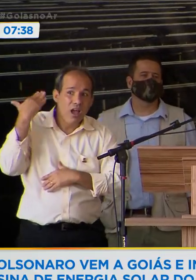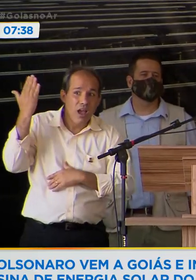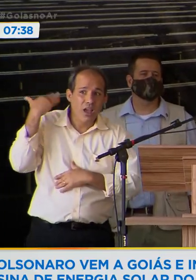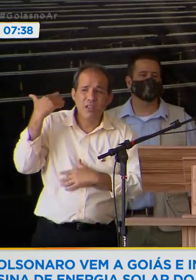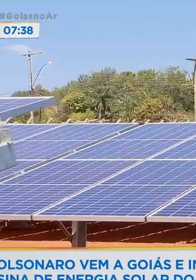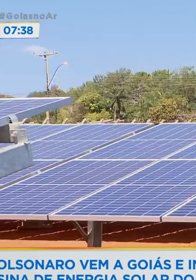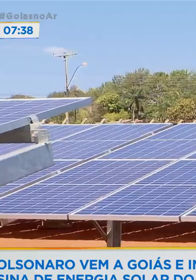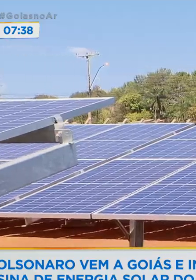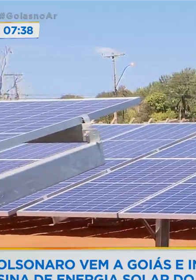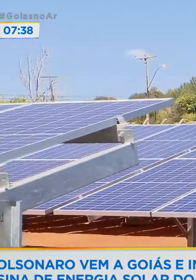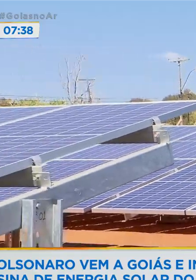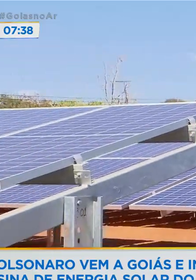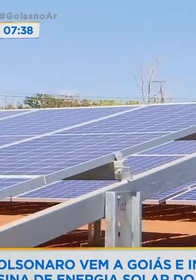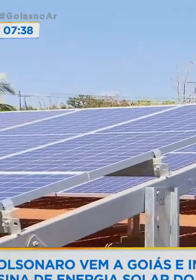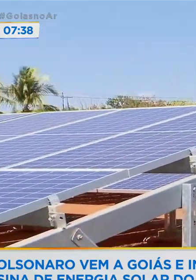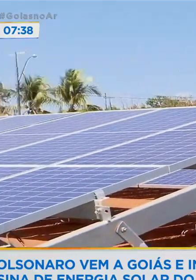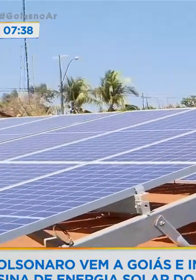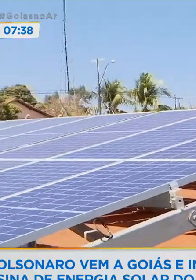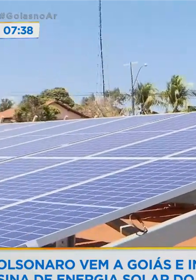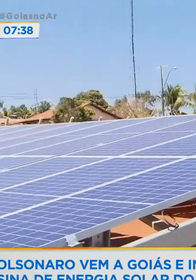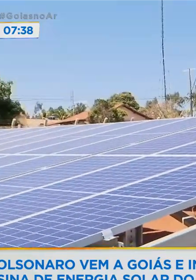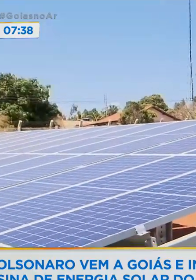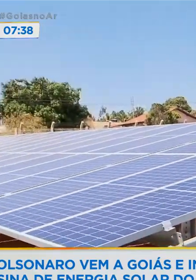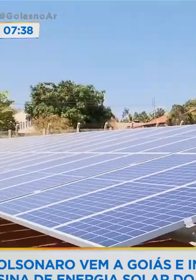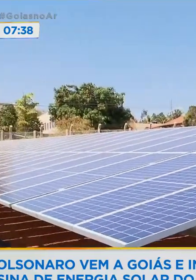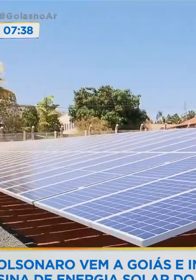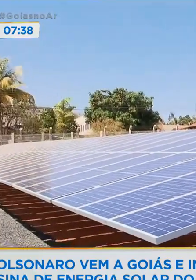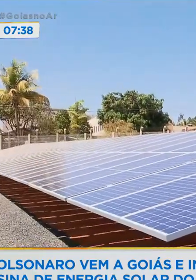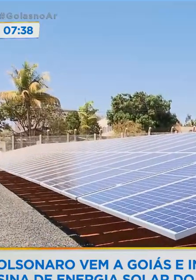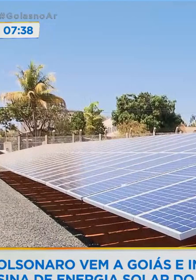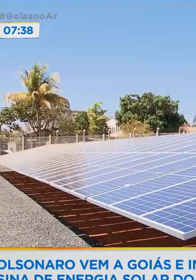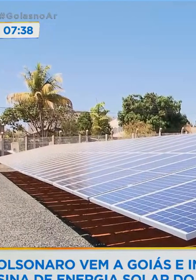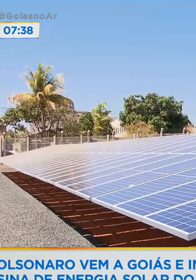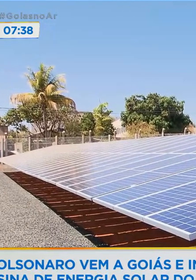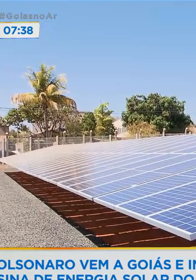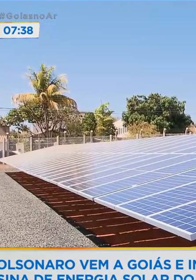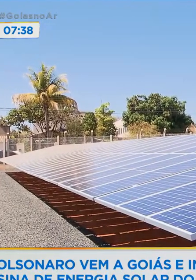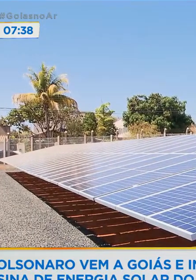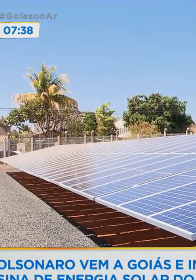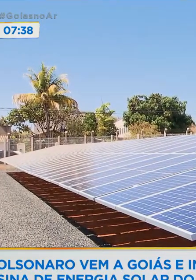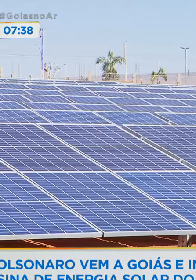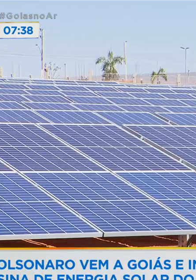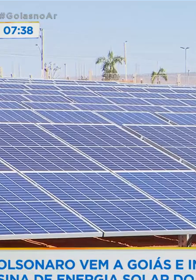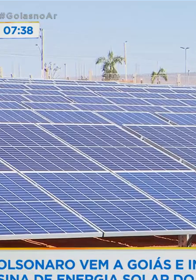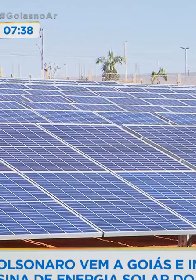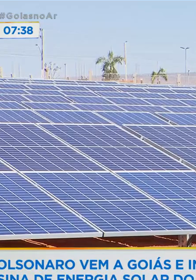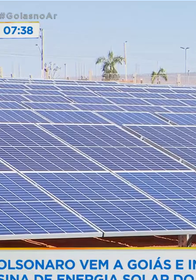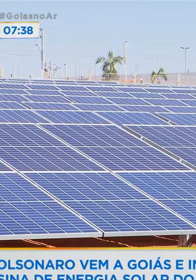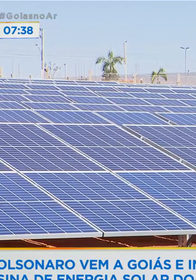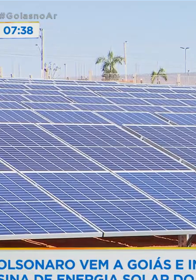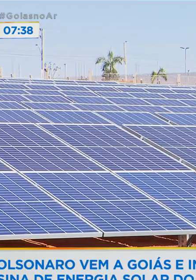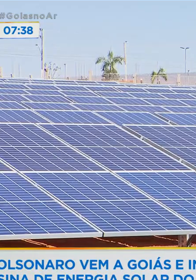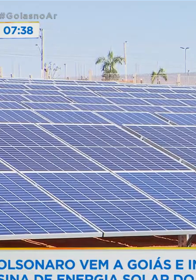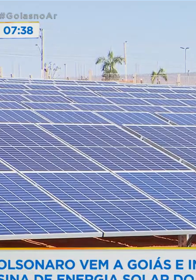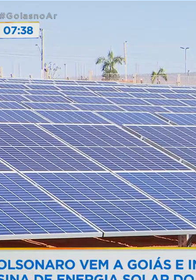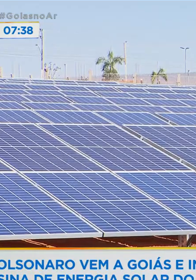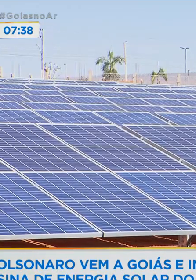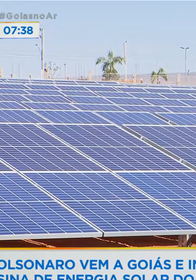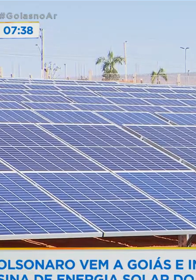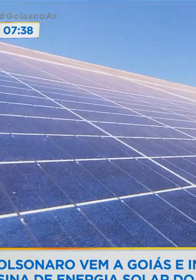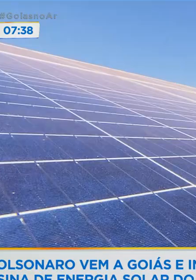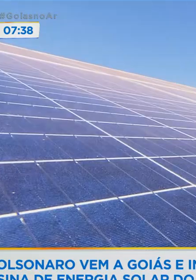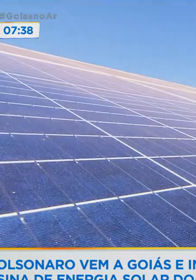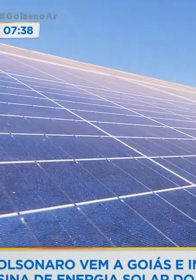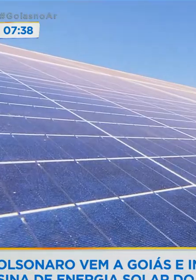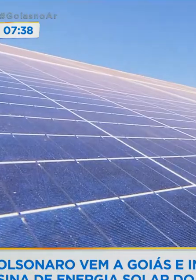magda mofatto a energia produzida na usina vai abastecer os empreendimentos do grupo e o excedente vai ser